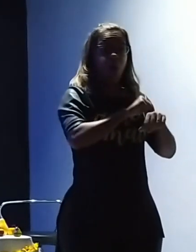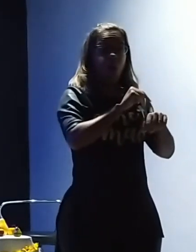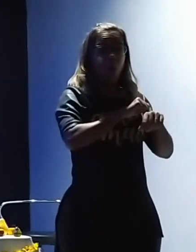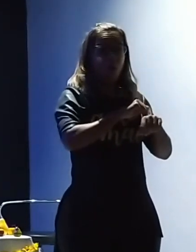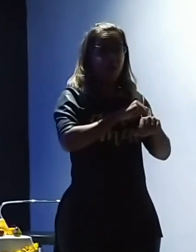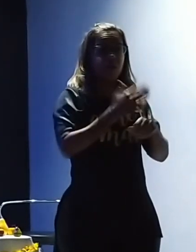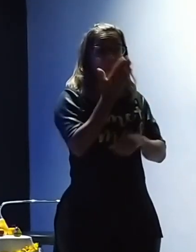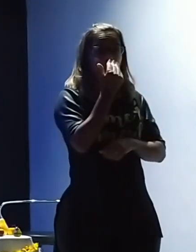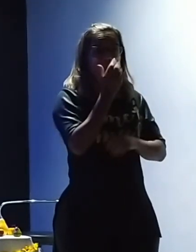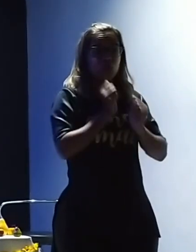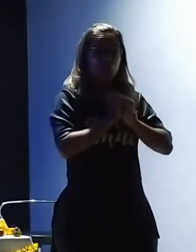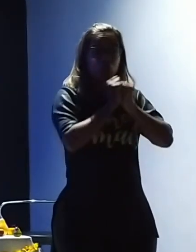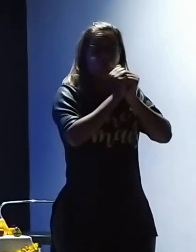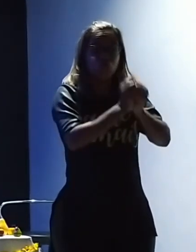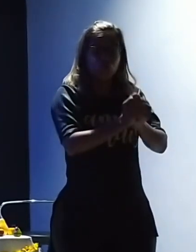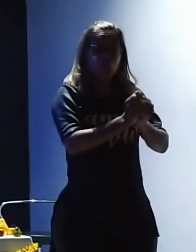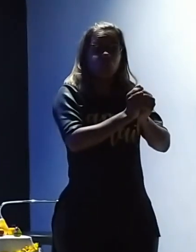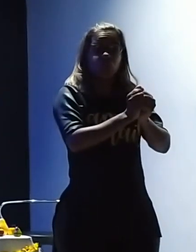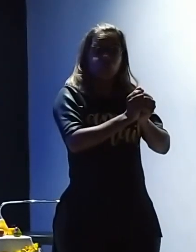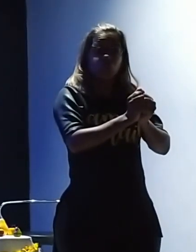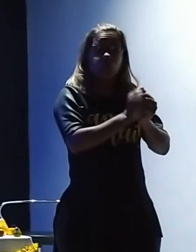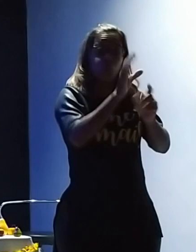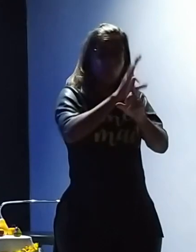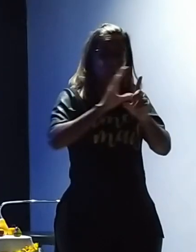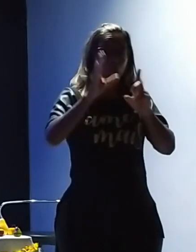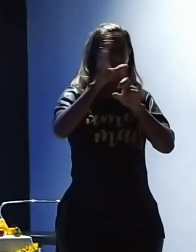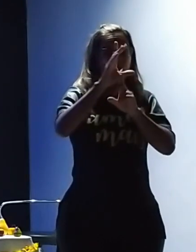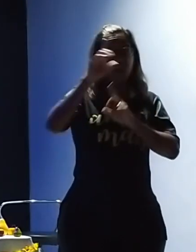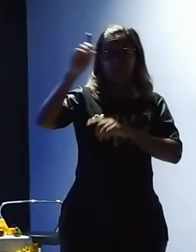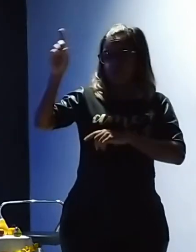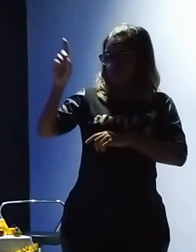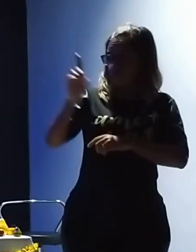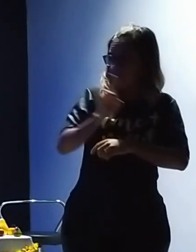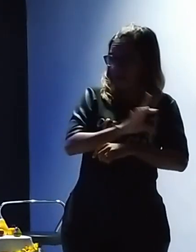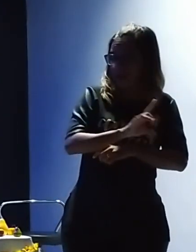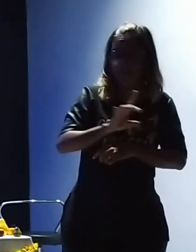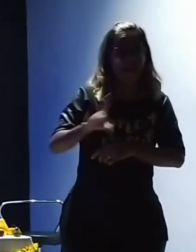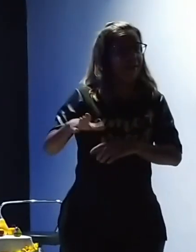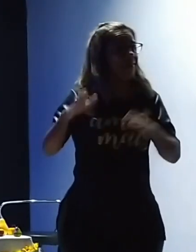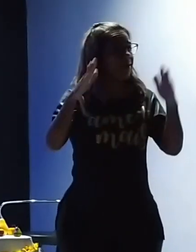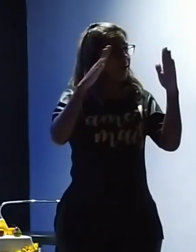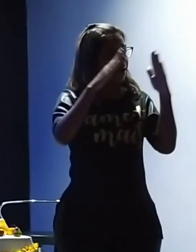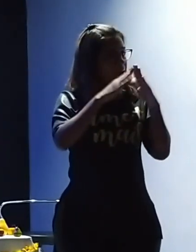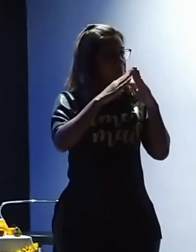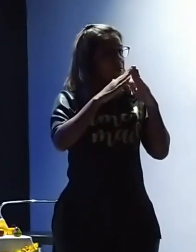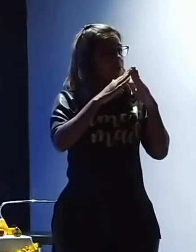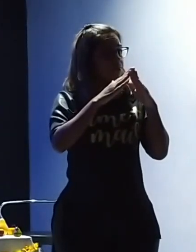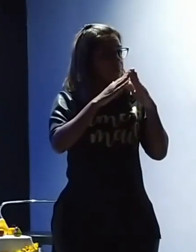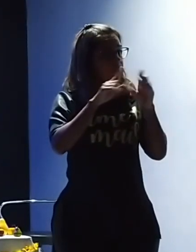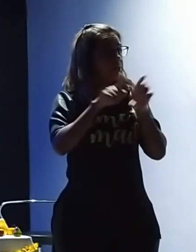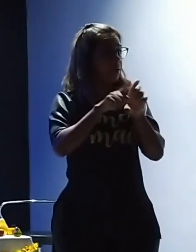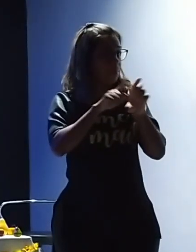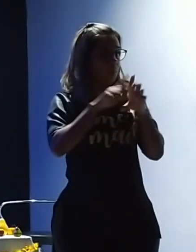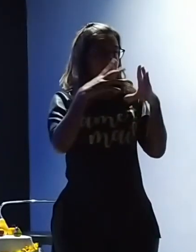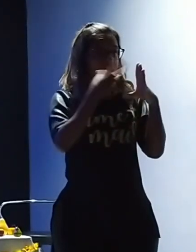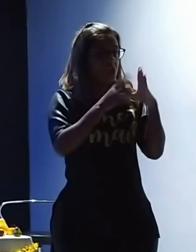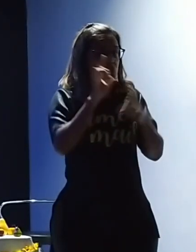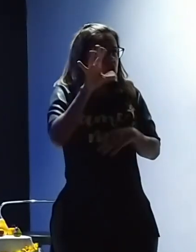cultuar a Deus na nossa casa. Aleluia. Cada casa, uma igreja. Não é só domingo aqui,